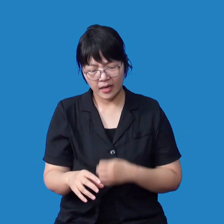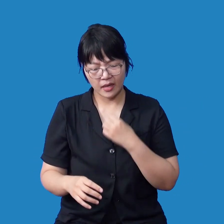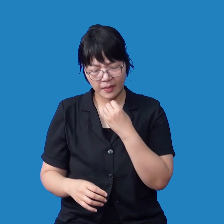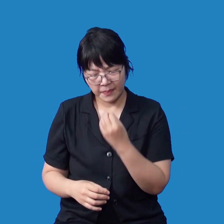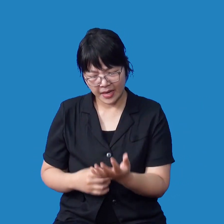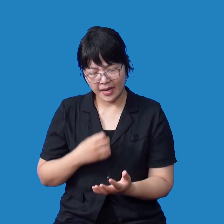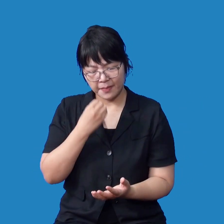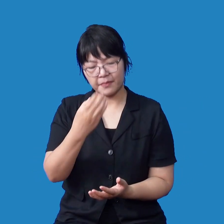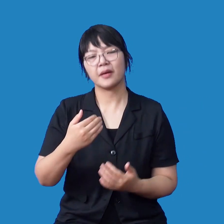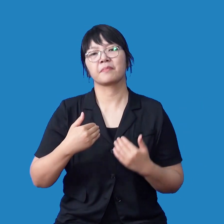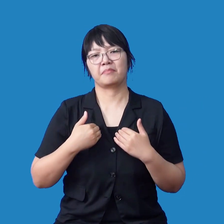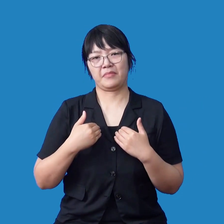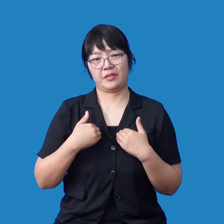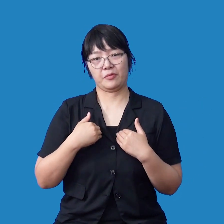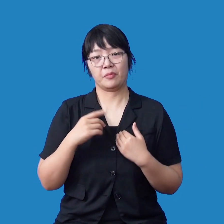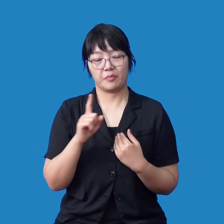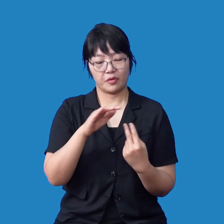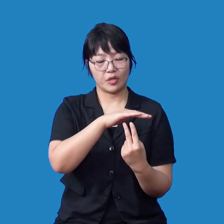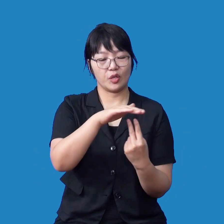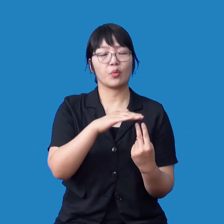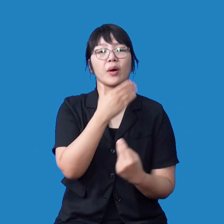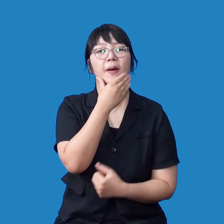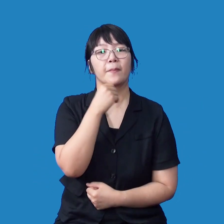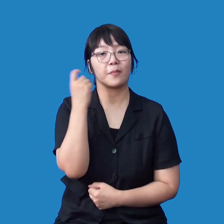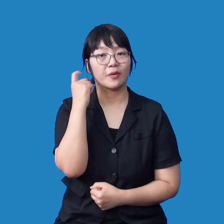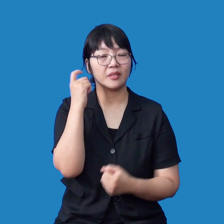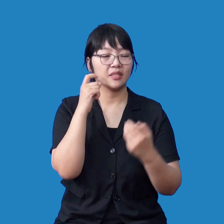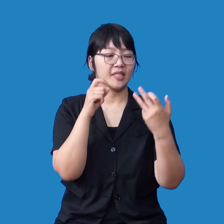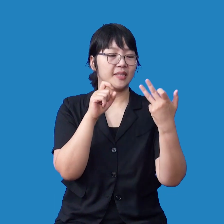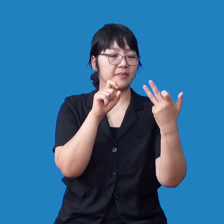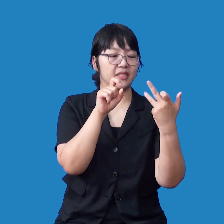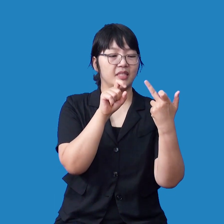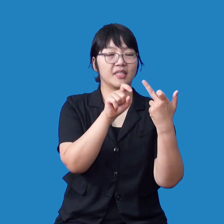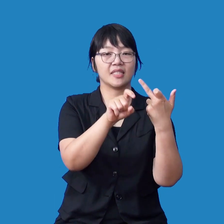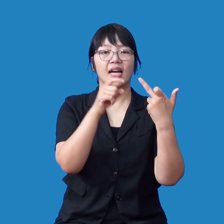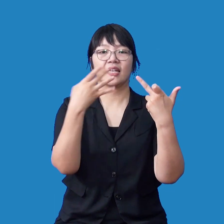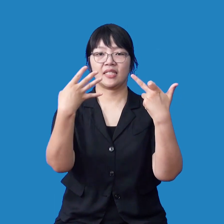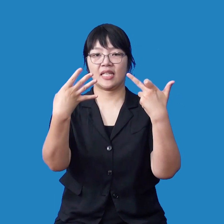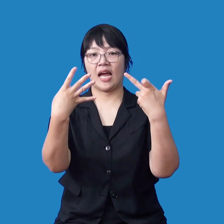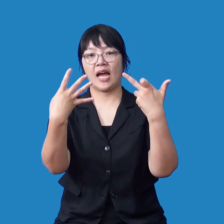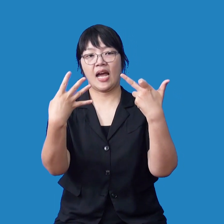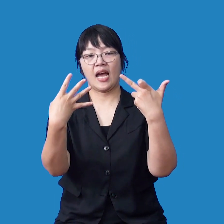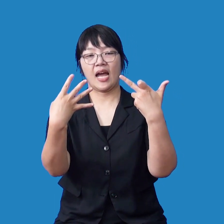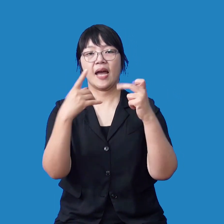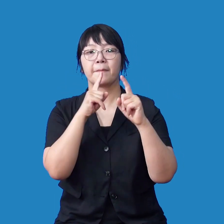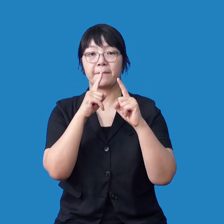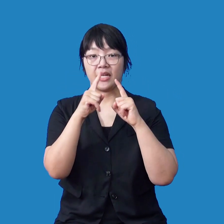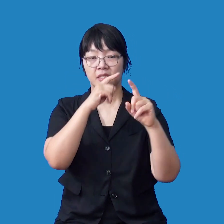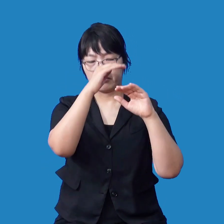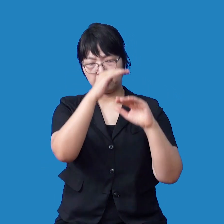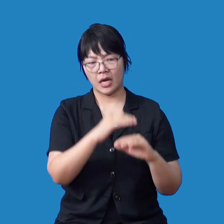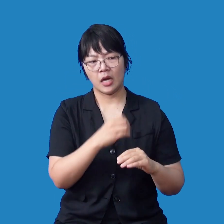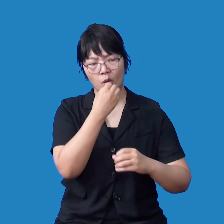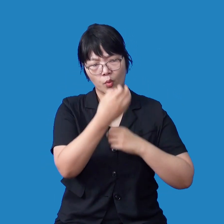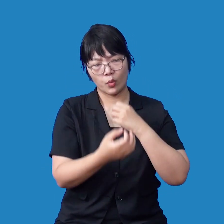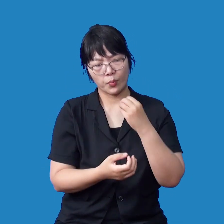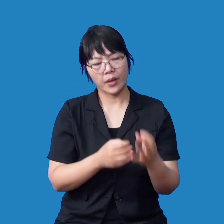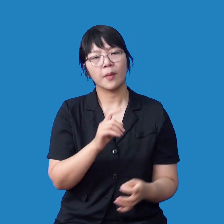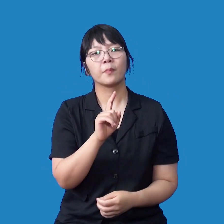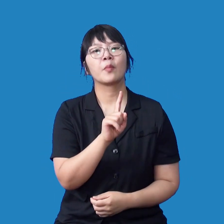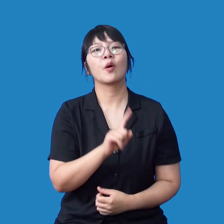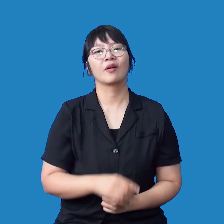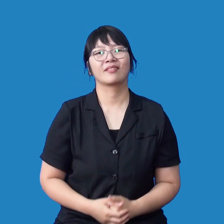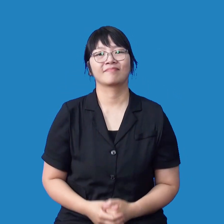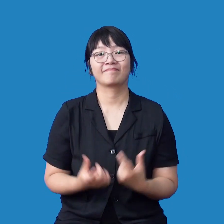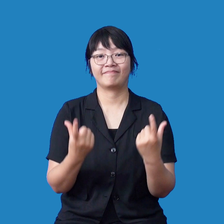앞에 바라보시며 요한복음 17장 4절에서 그는 이렇게 아버지 하나님 앞에 고백하시죠.